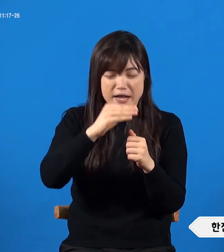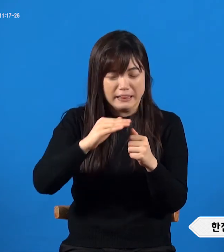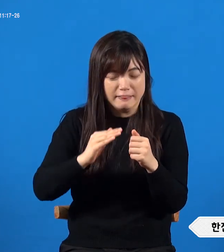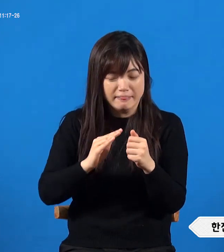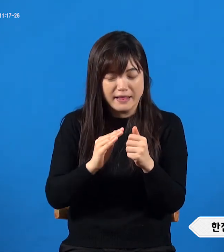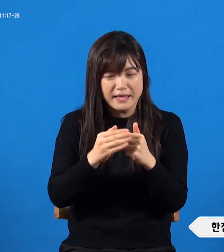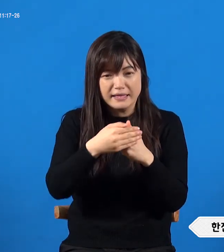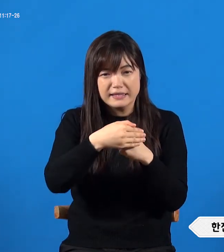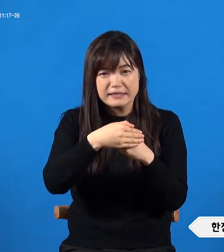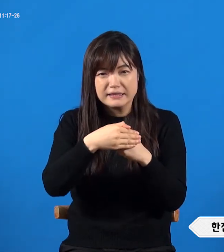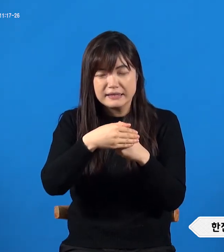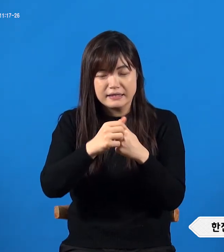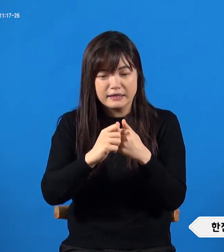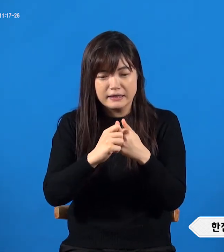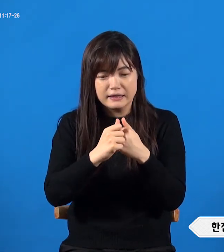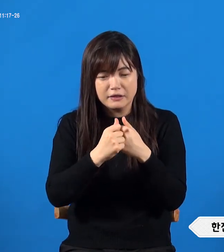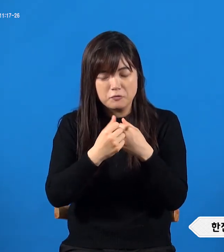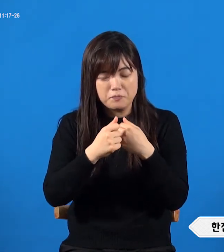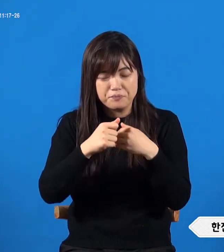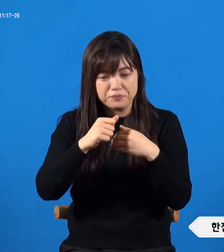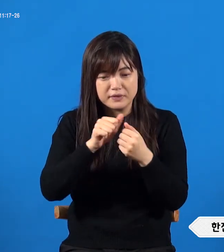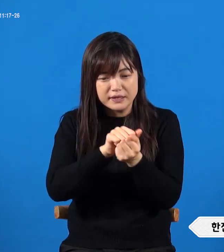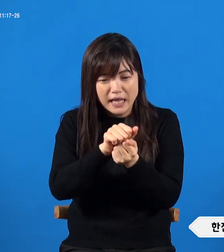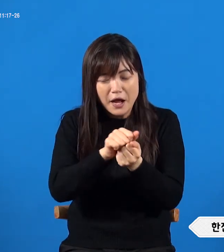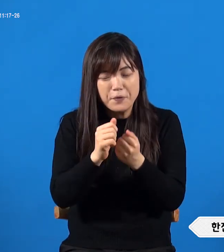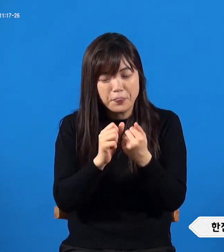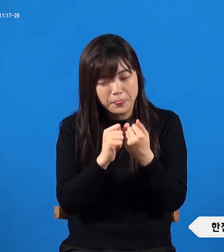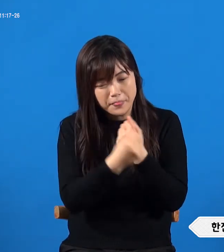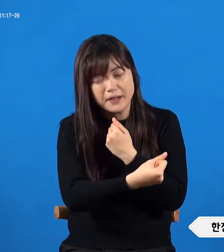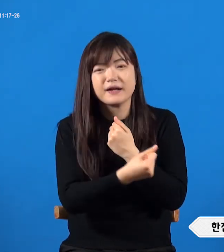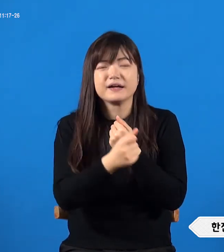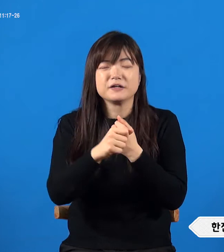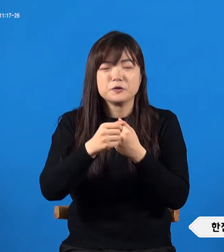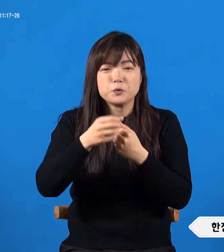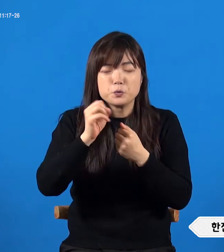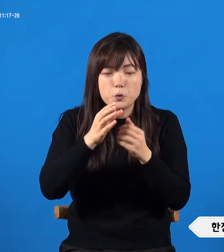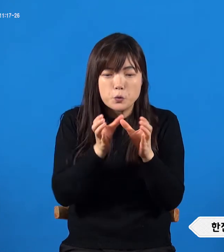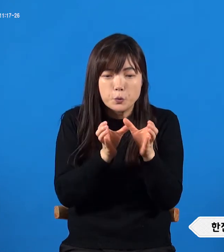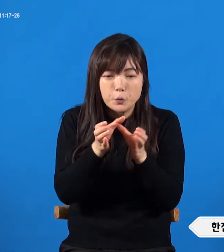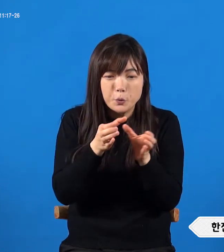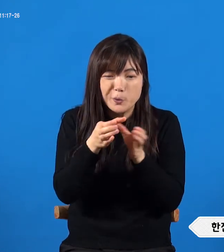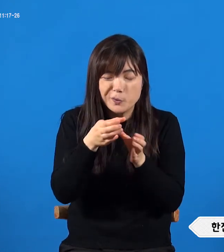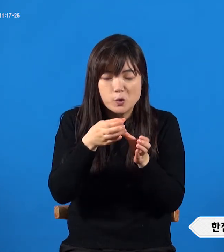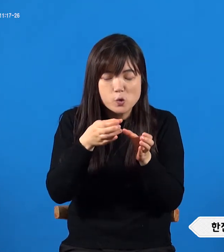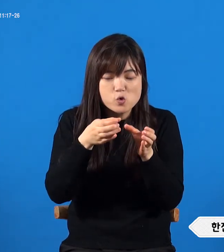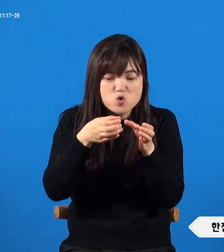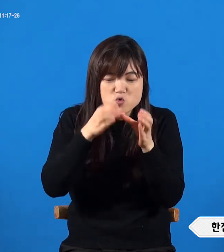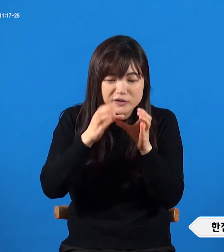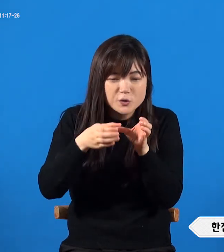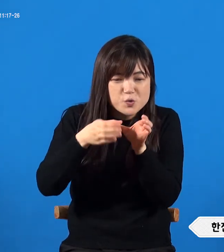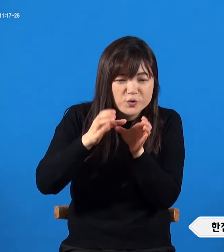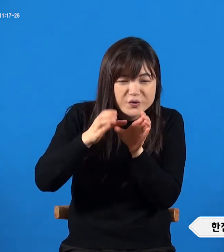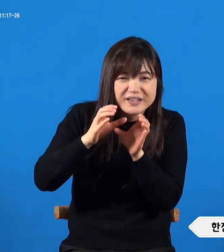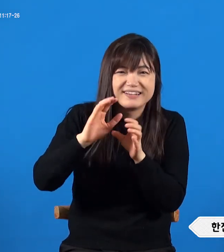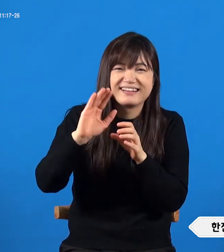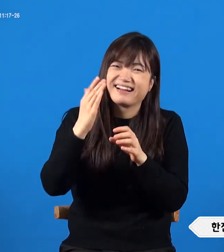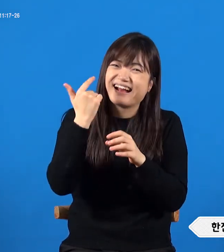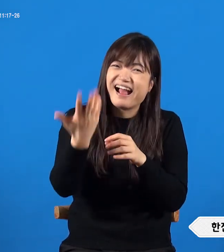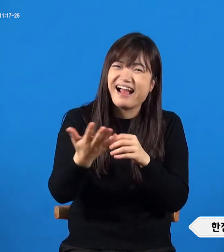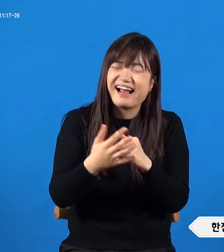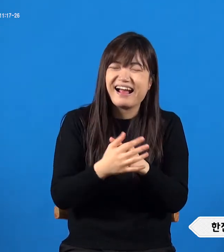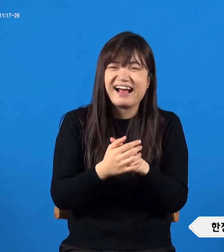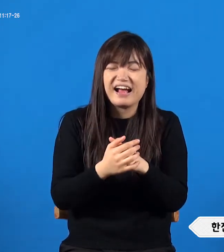수도 있고, 아니면 한 사람 마시면 그걸 방향을 좀 틀어가지고 또 한 사람 마시고 또 틀어가지고 하고, 이렇게 그래서